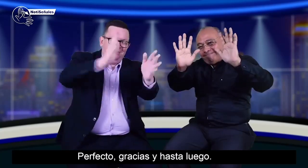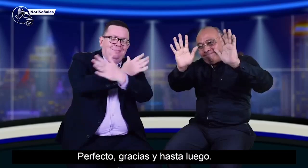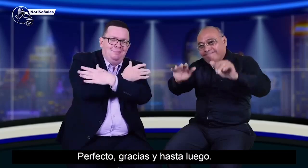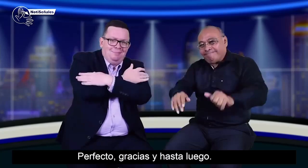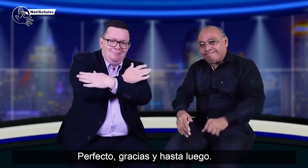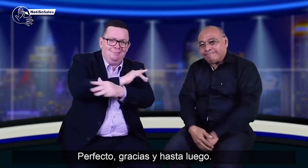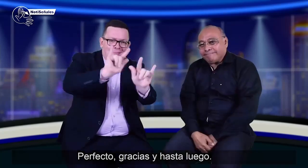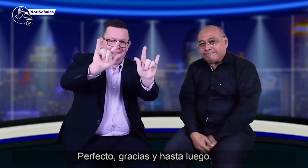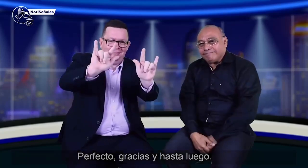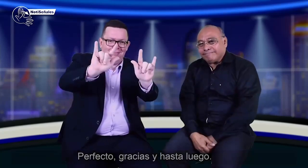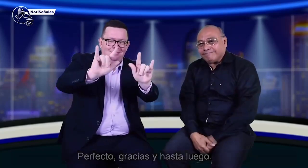luego.